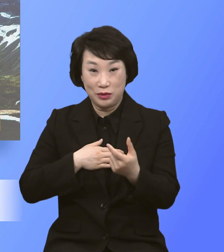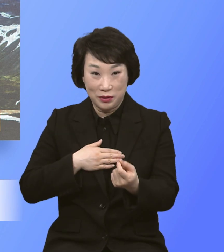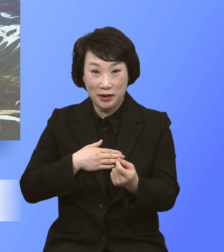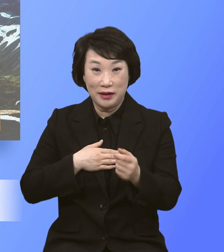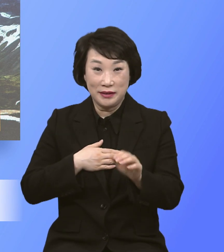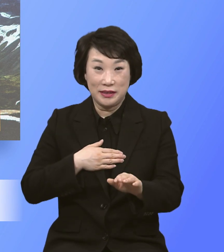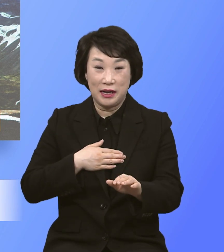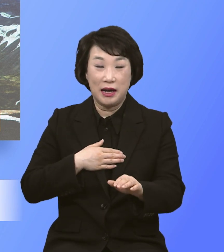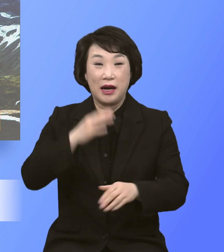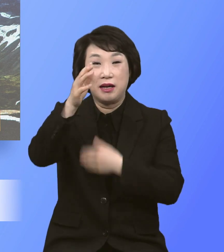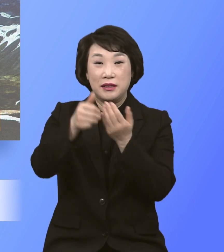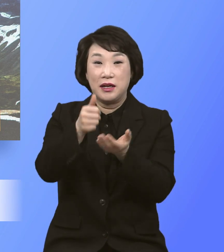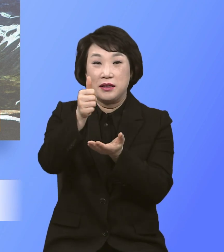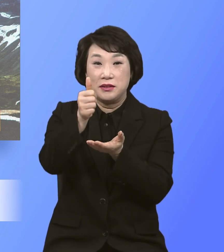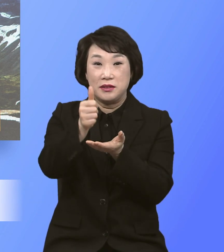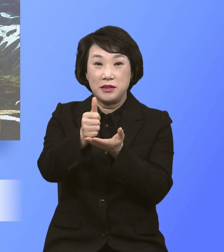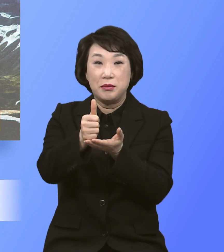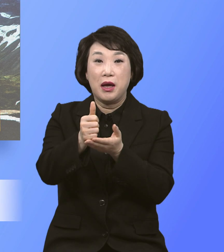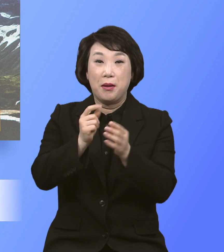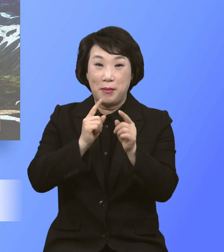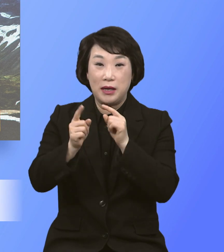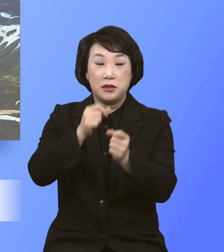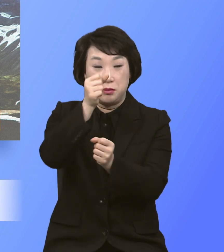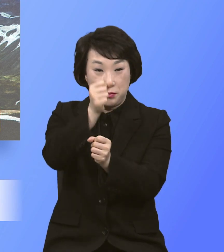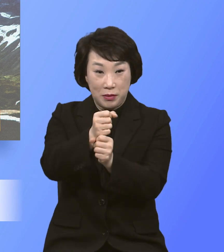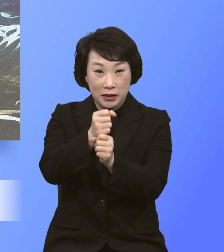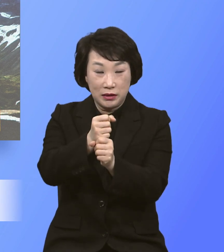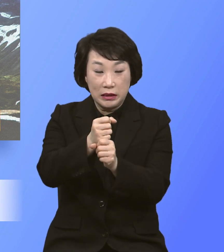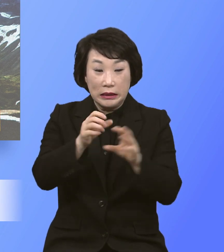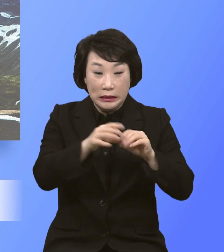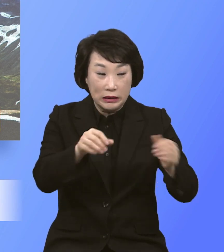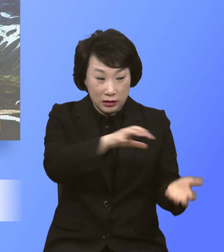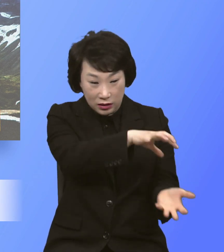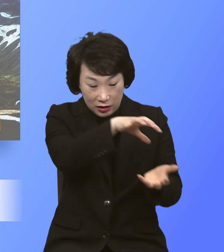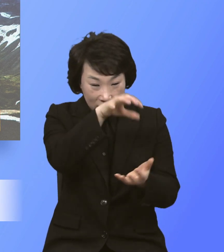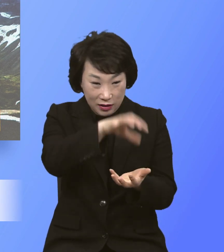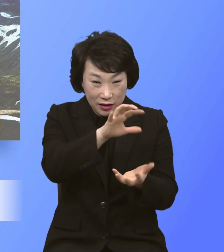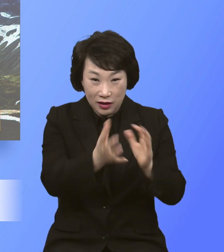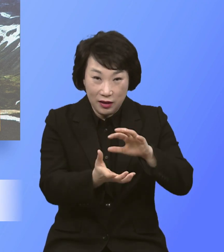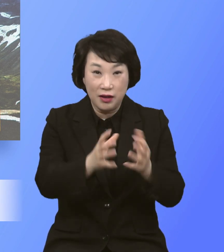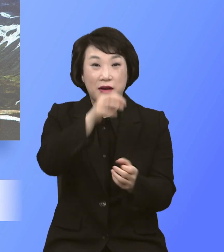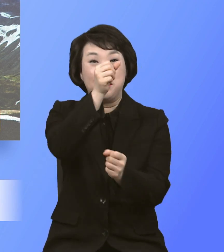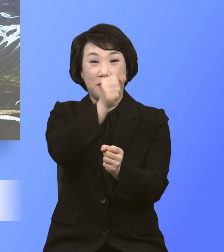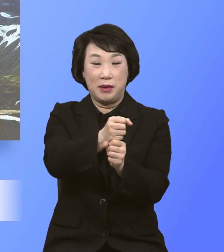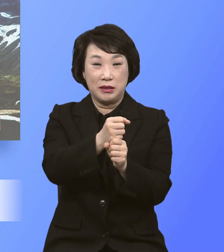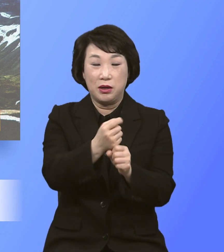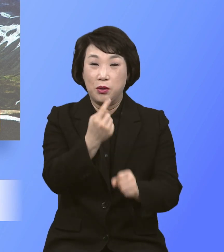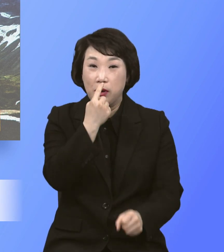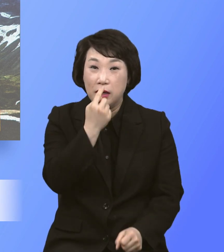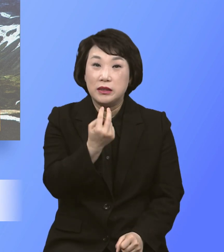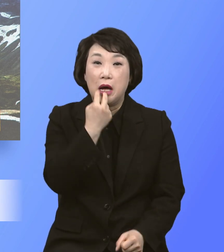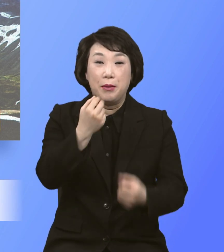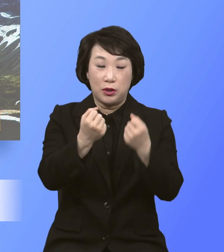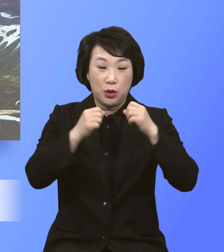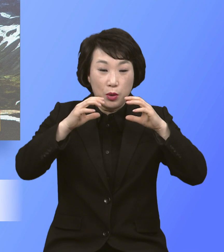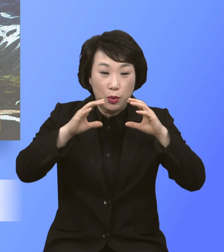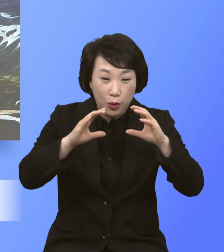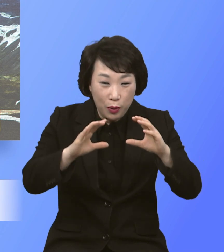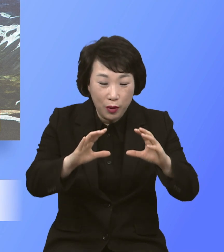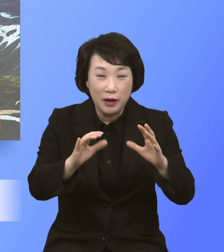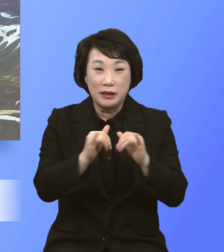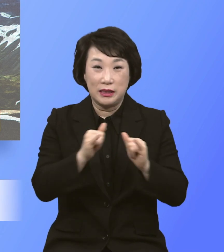하나님께서 자기가 말씀으로 만든 흙으로 지으시고 그의 생기를